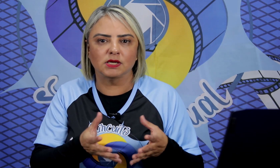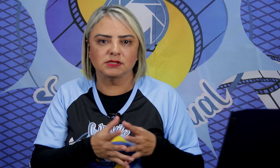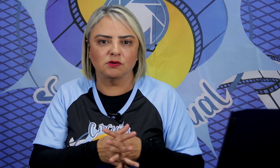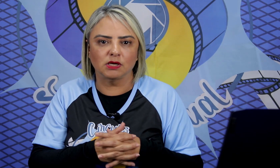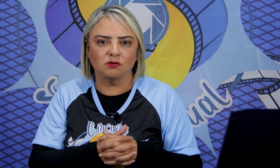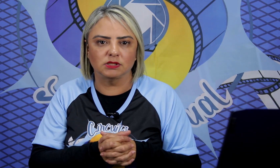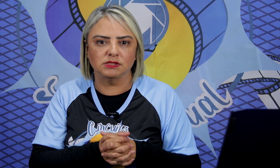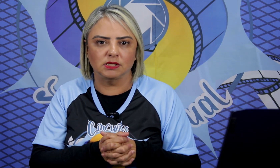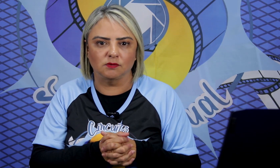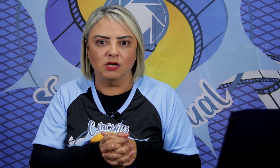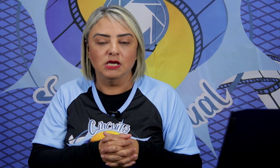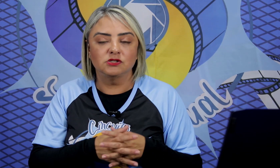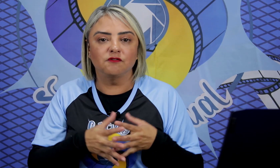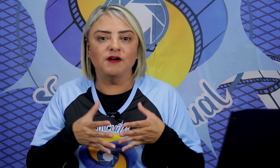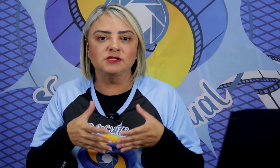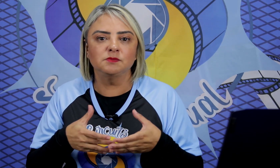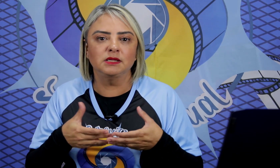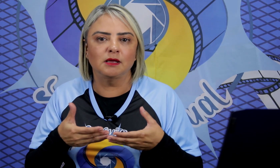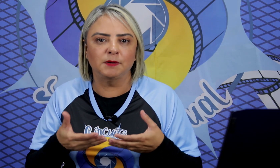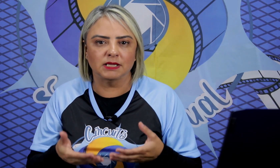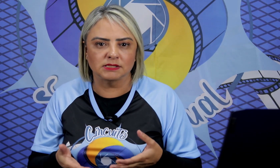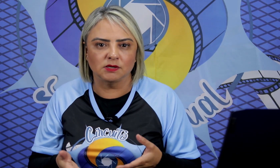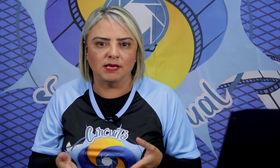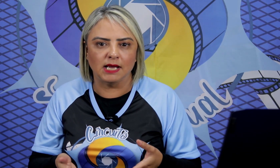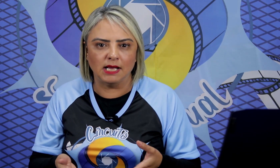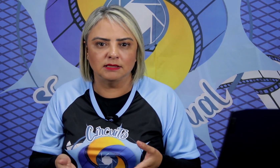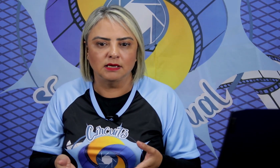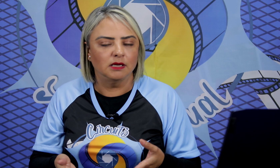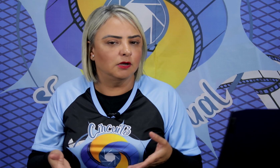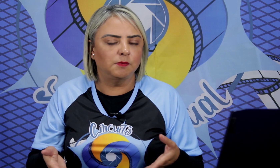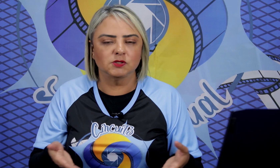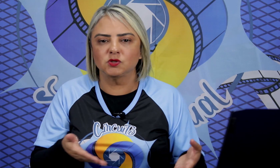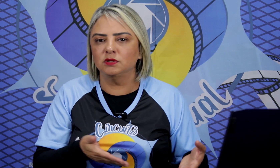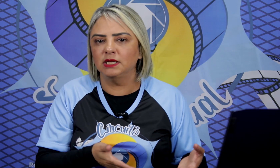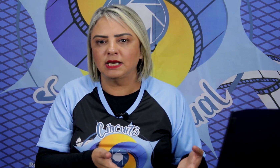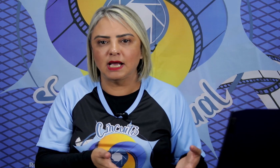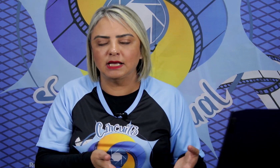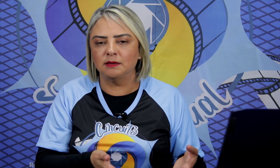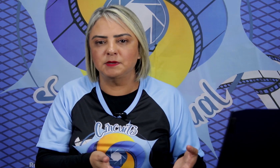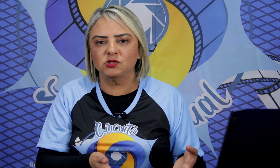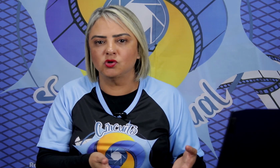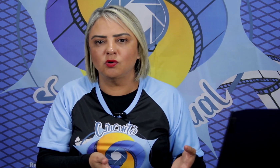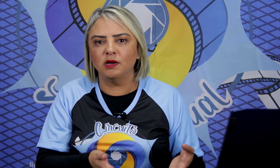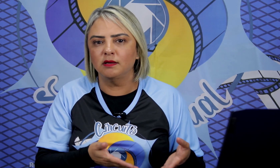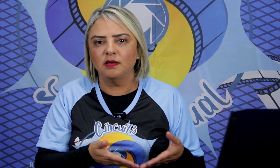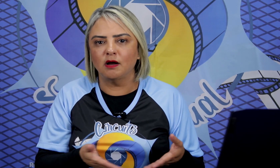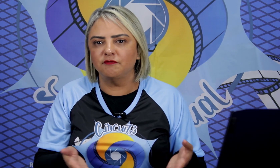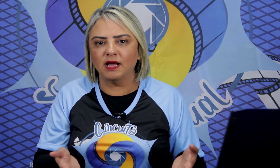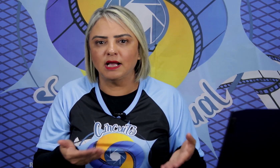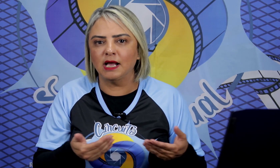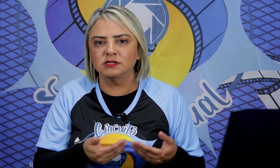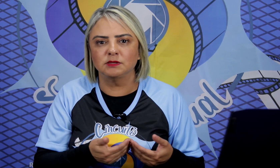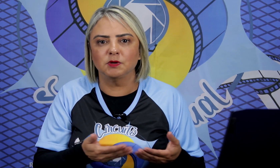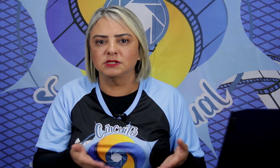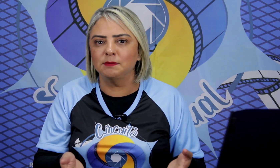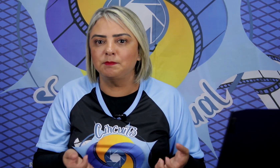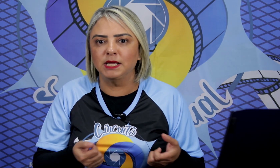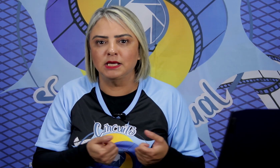situação que aconteceu, se eu faço uma interpretação errada, eu posso condenar aquela pessoa ao fracasso, ele pode ser